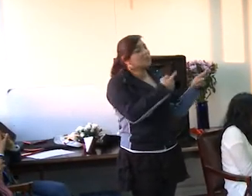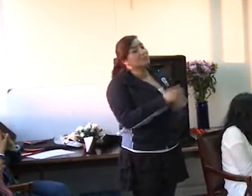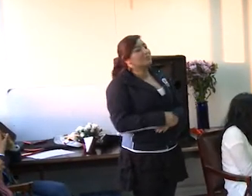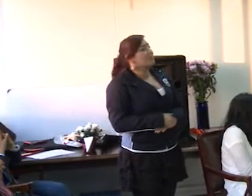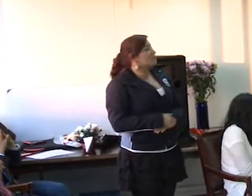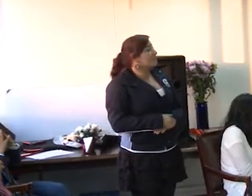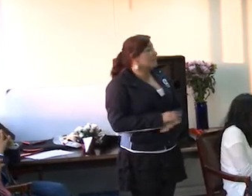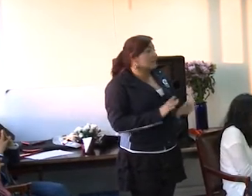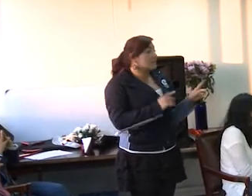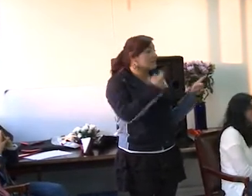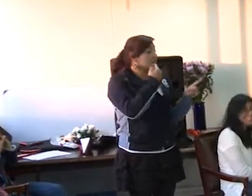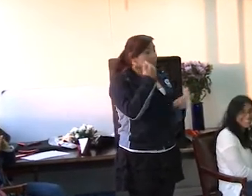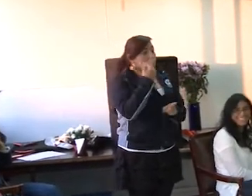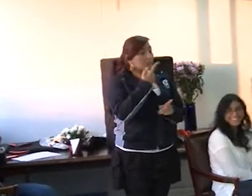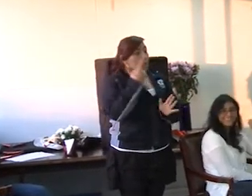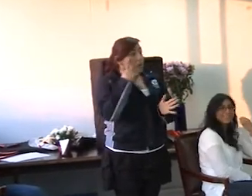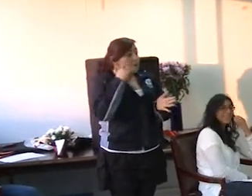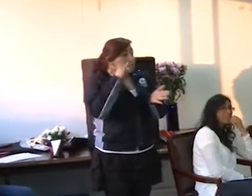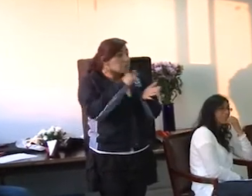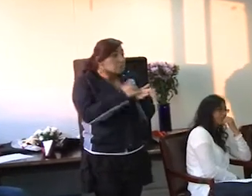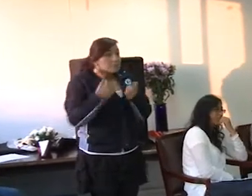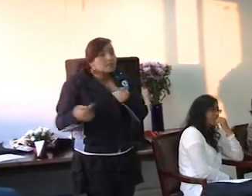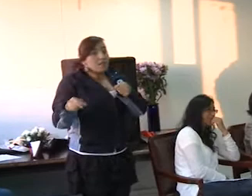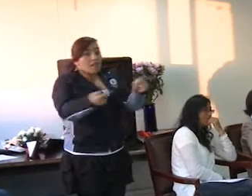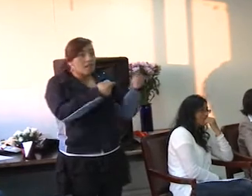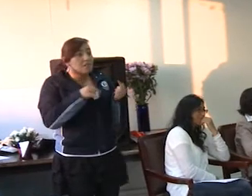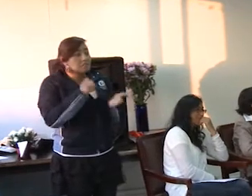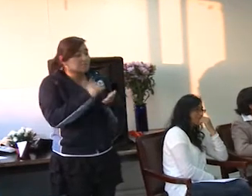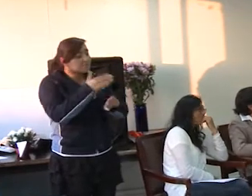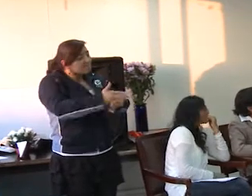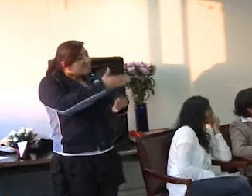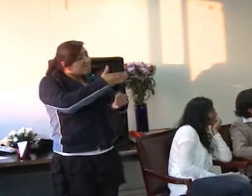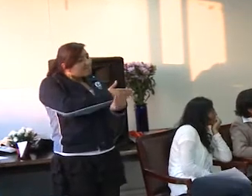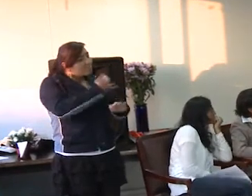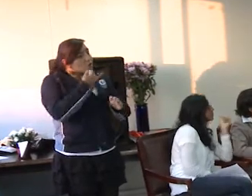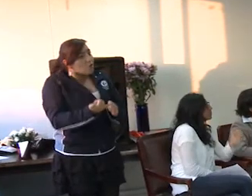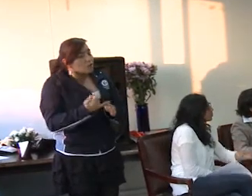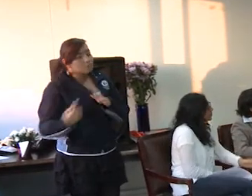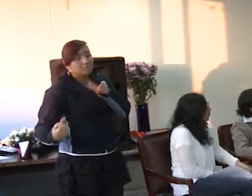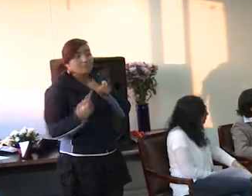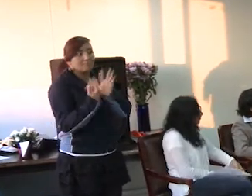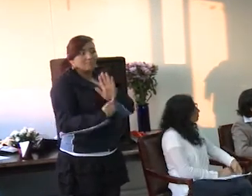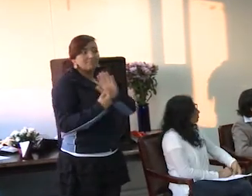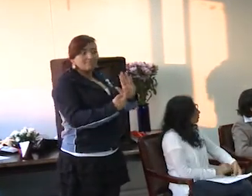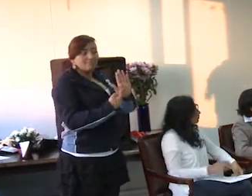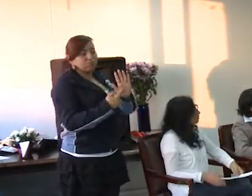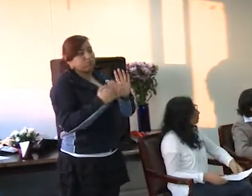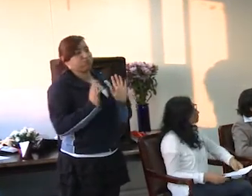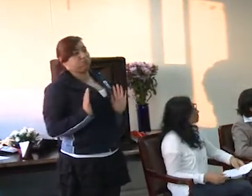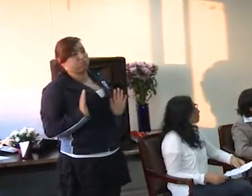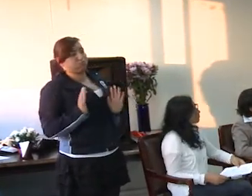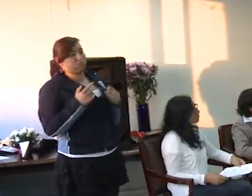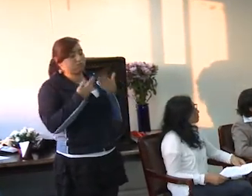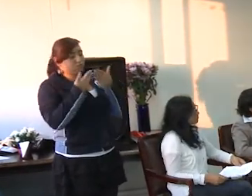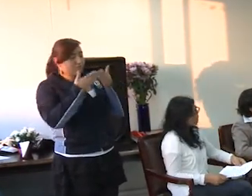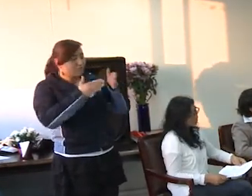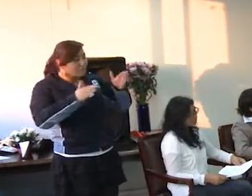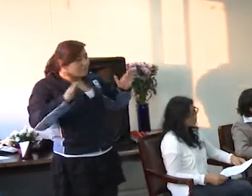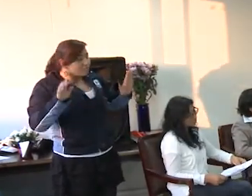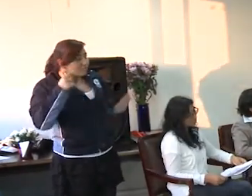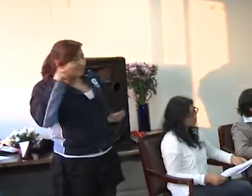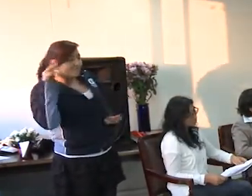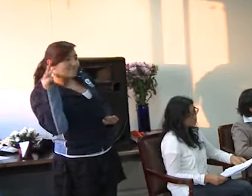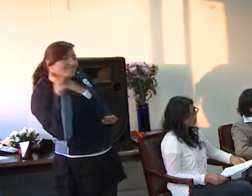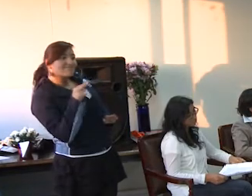este conversatorio de los antecedentes al sentido que cobra hoy en día va abriendo cada vez más un